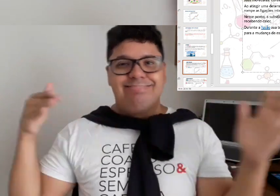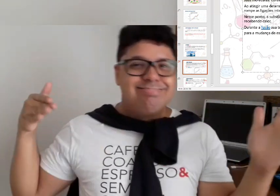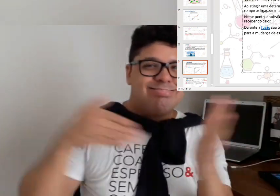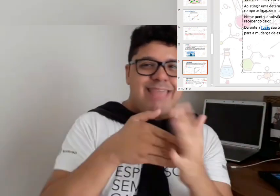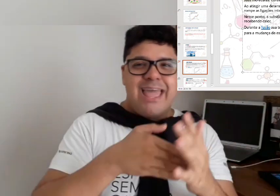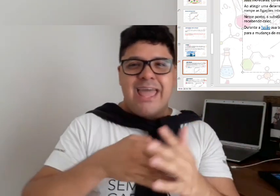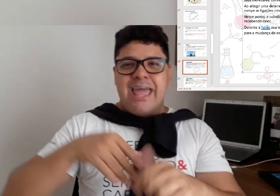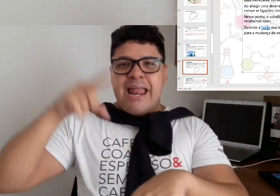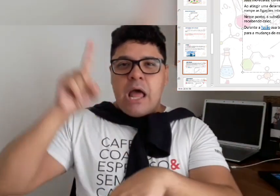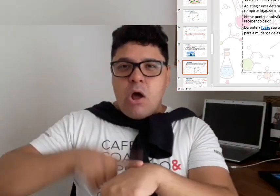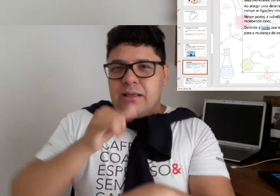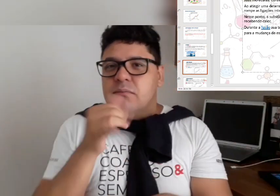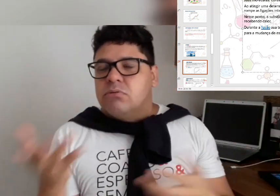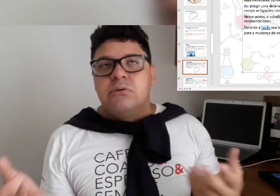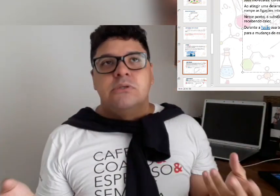recebido, né,